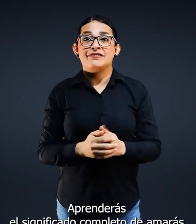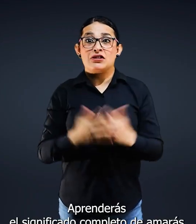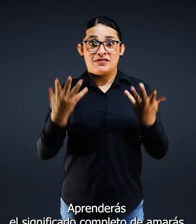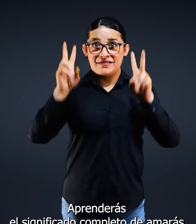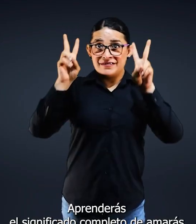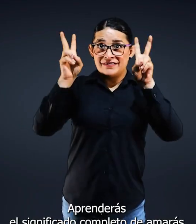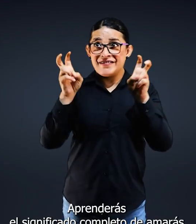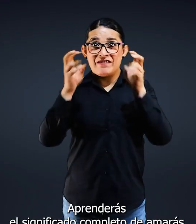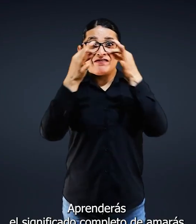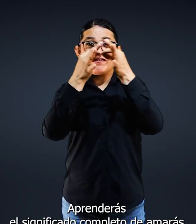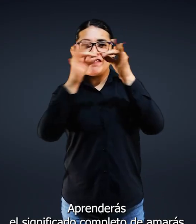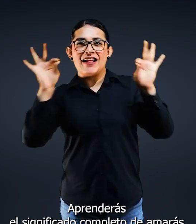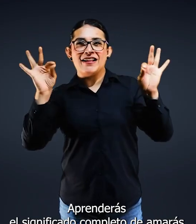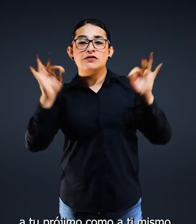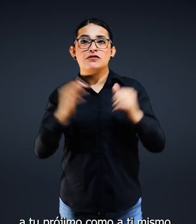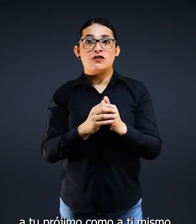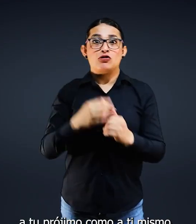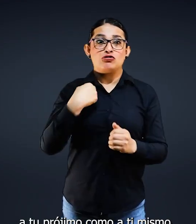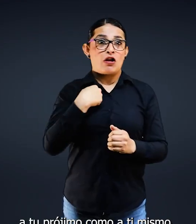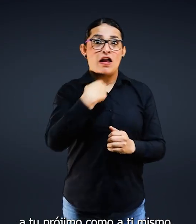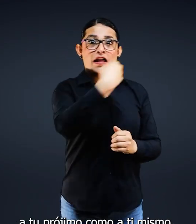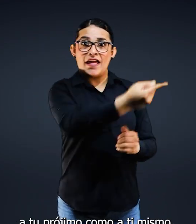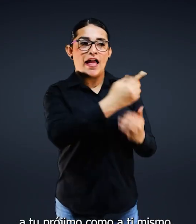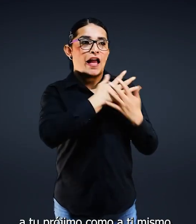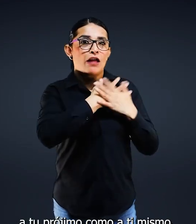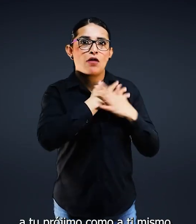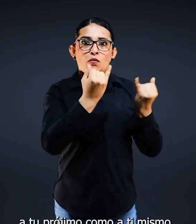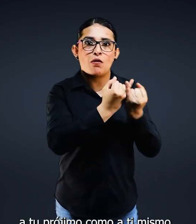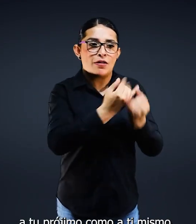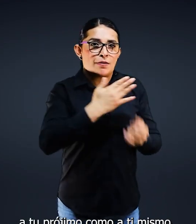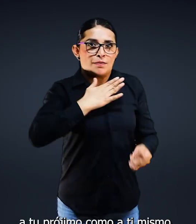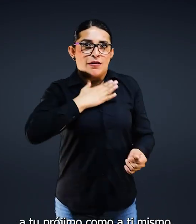Aprenderás el significado completo de amarás a tu prójimo como a ti mismo.